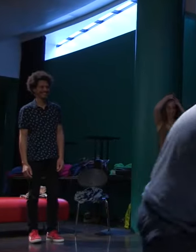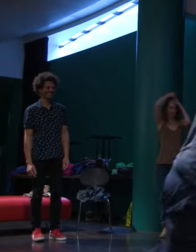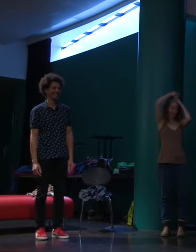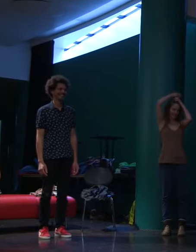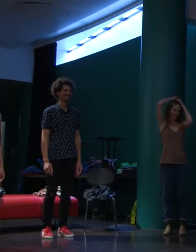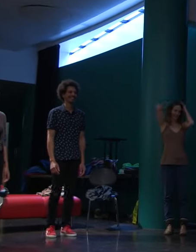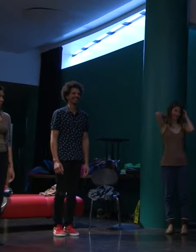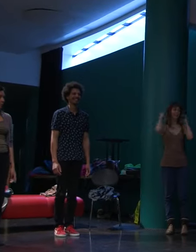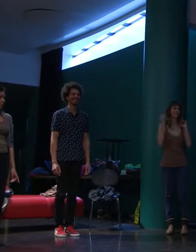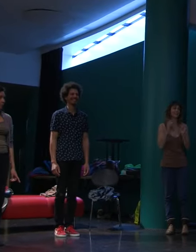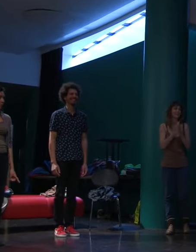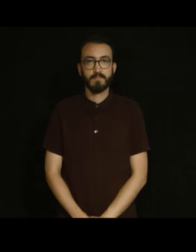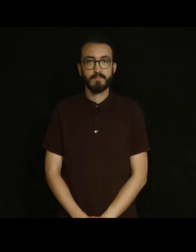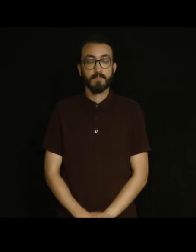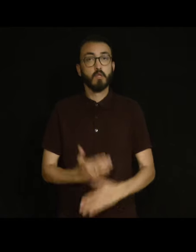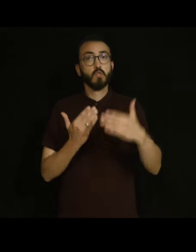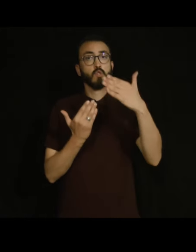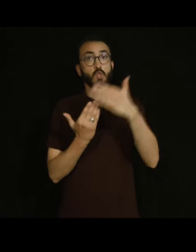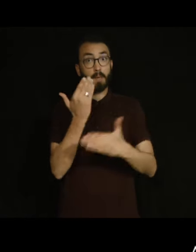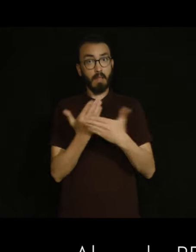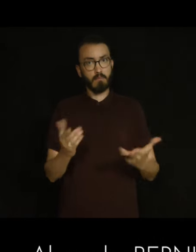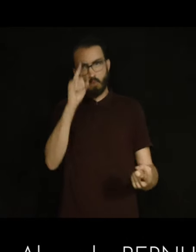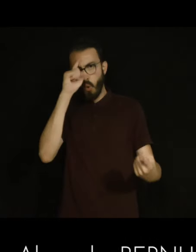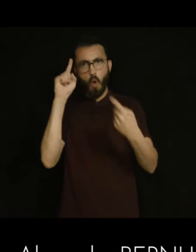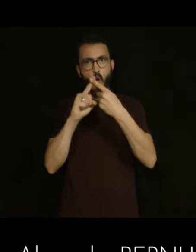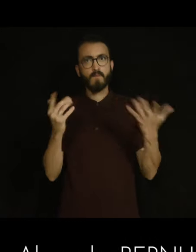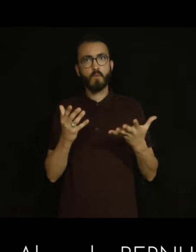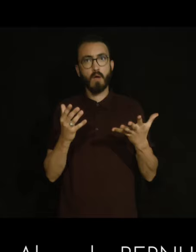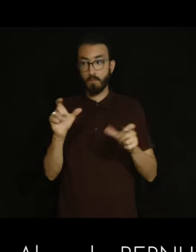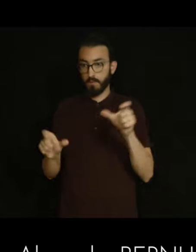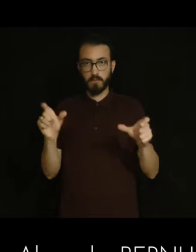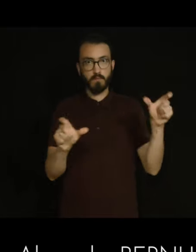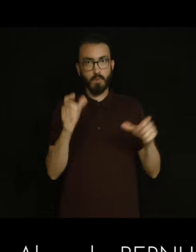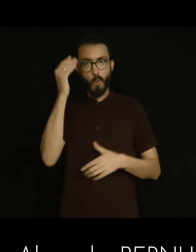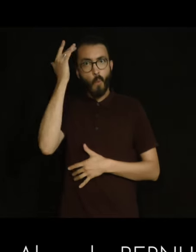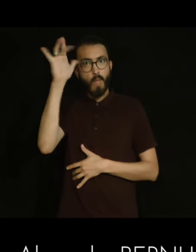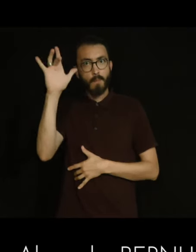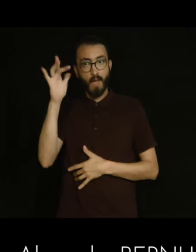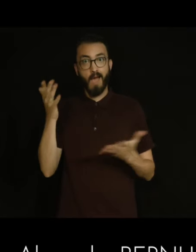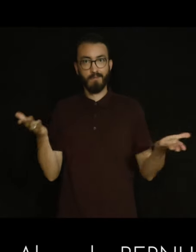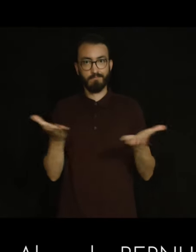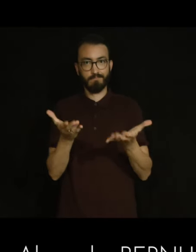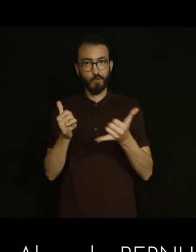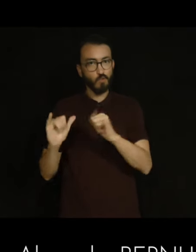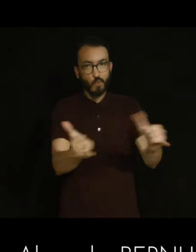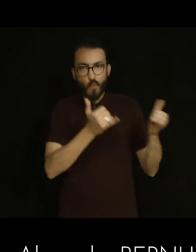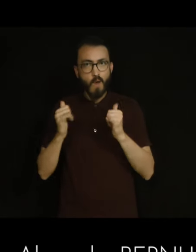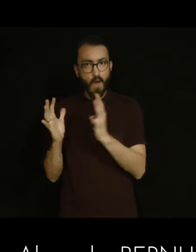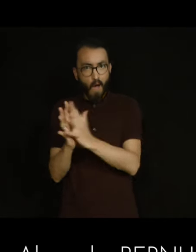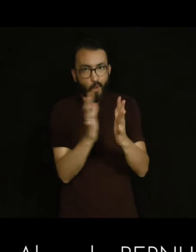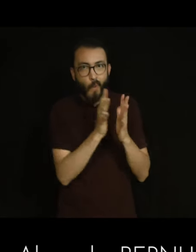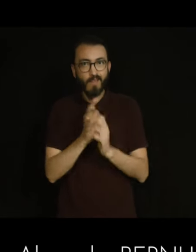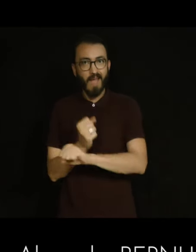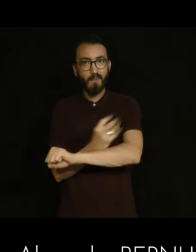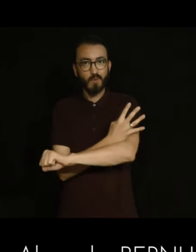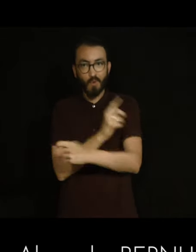Le but de la séance de ce matin, il y a plusieurs buts. Le premier, c'est de se rencontrer. C'est de jouer, de faire des trucs un peu,